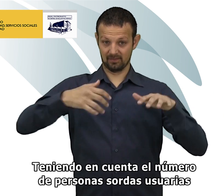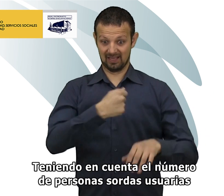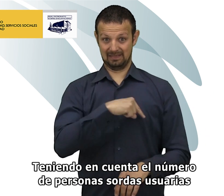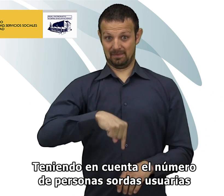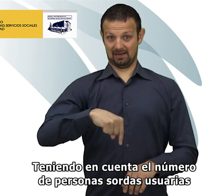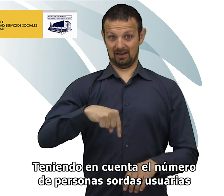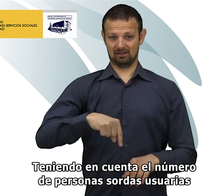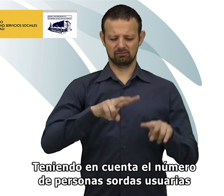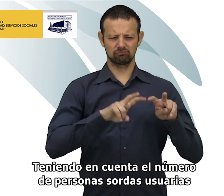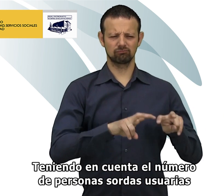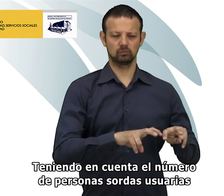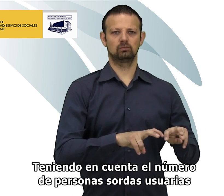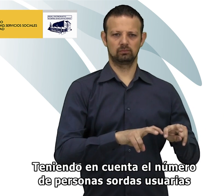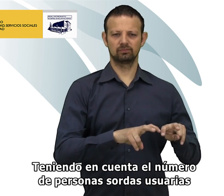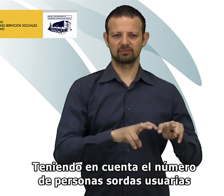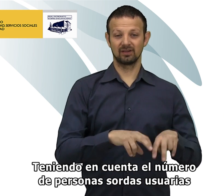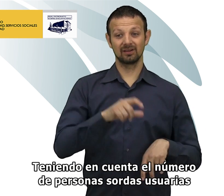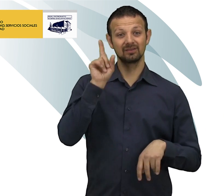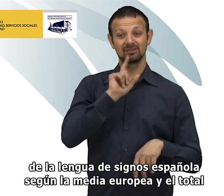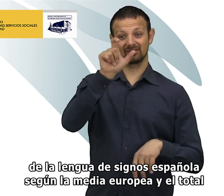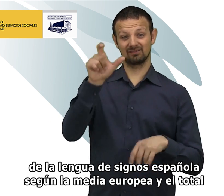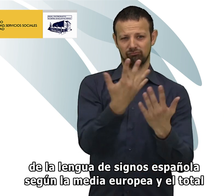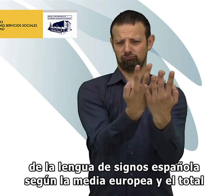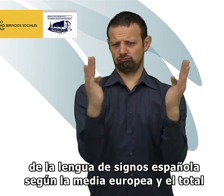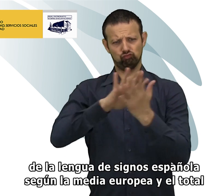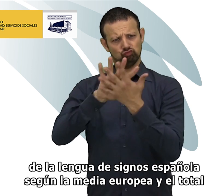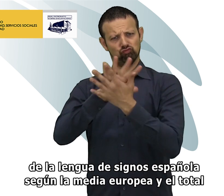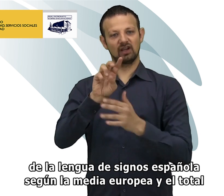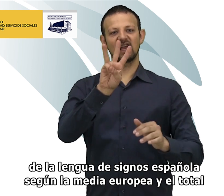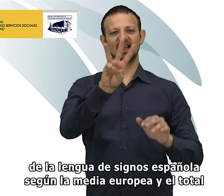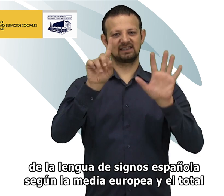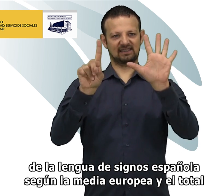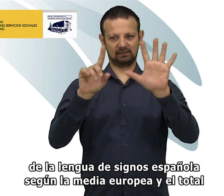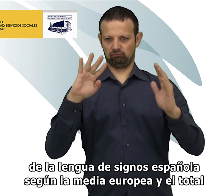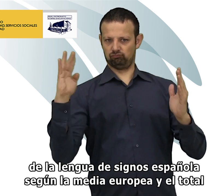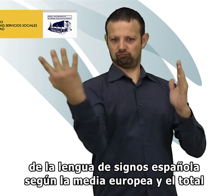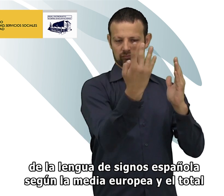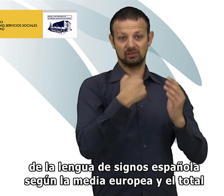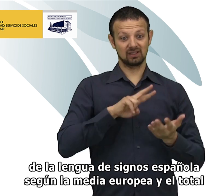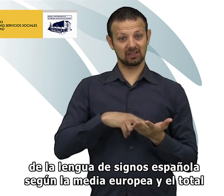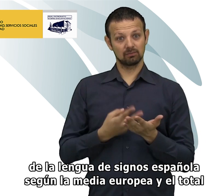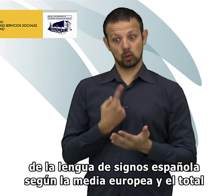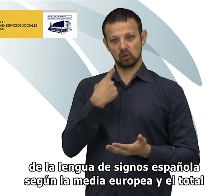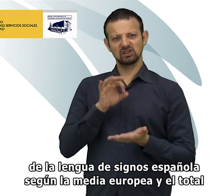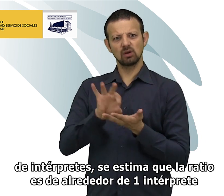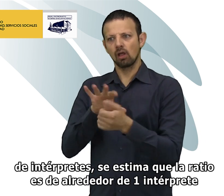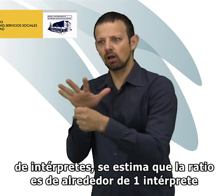Teniendo en cuenta el número de personas sordas usuarias de la lengua de signos española, según la media europea y el total de intérpretes,